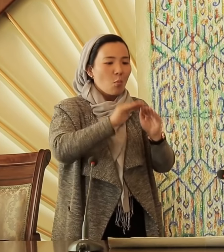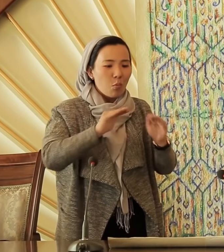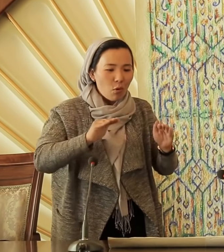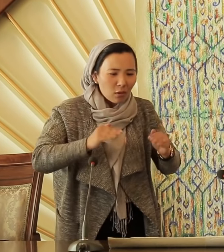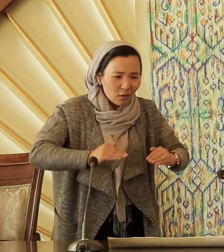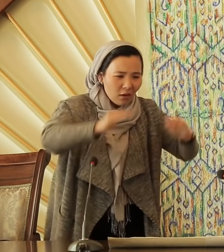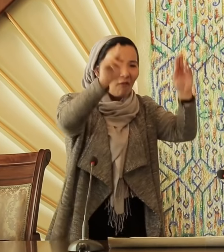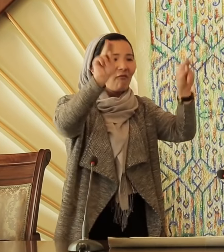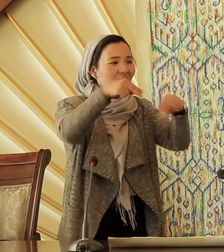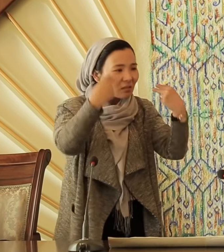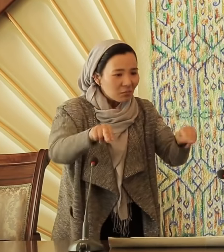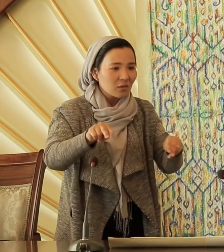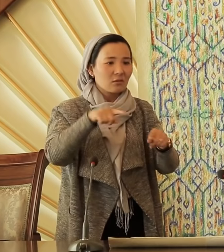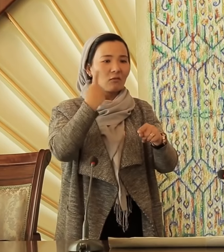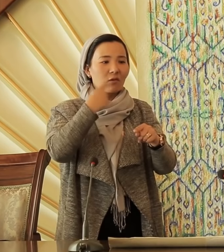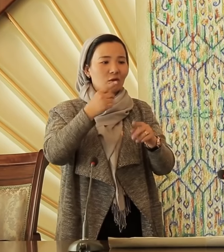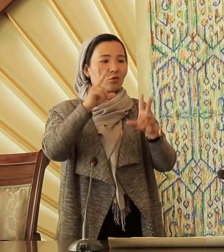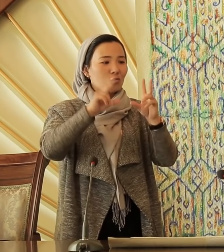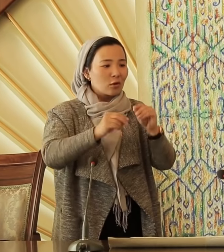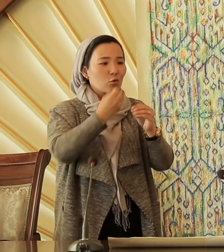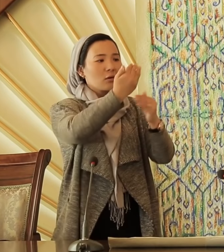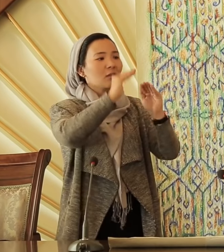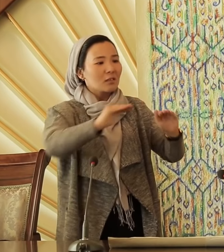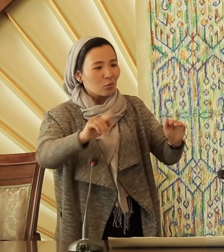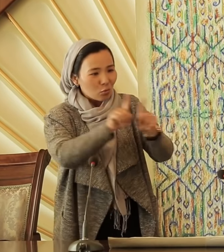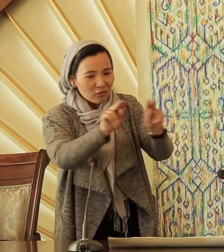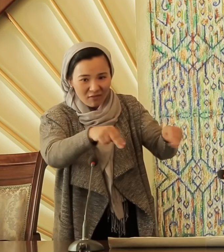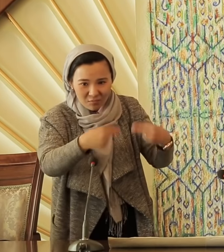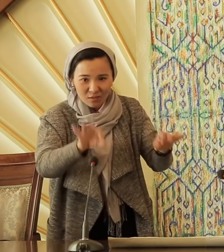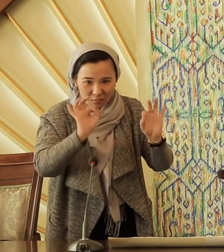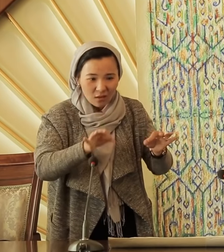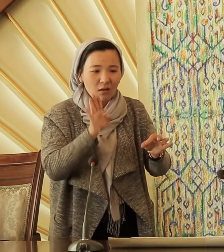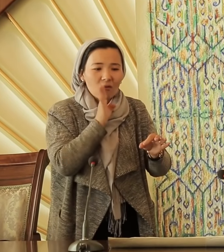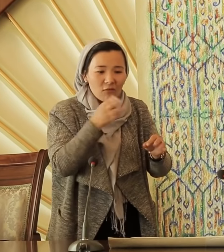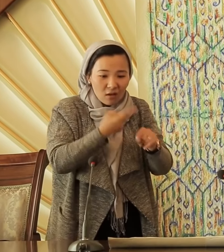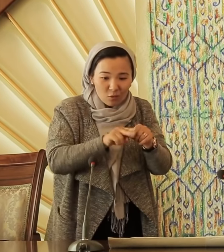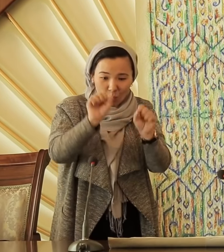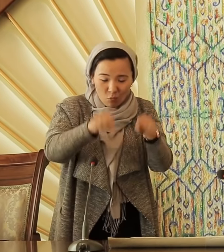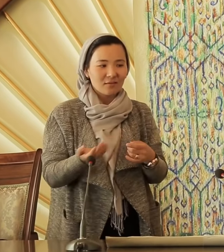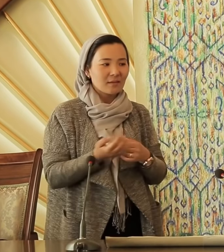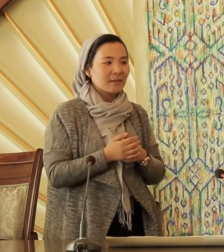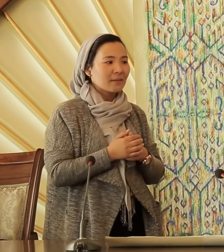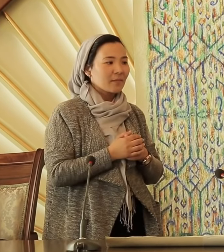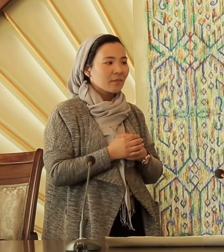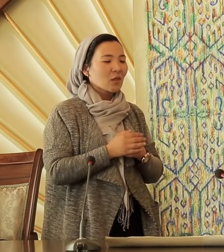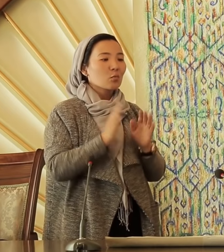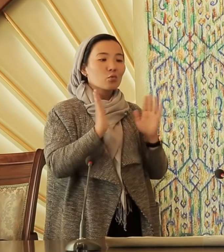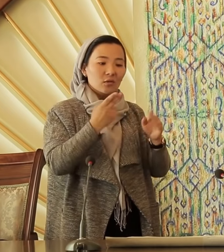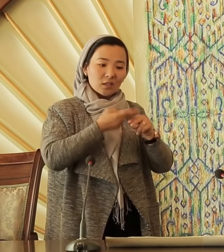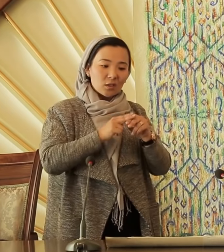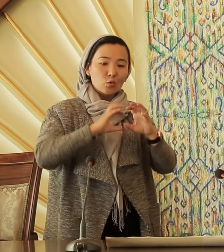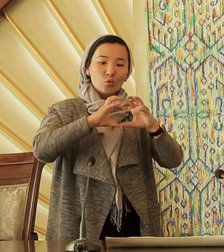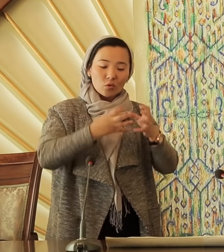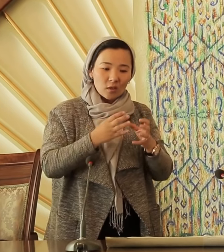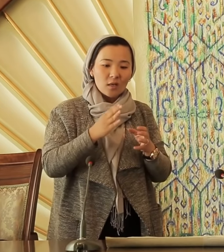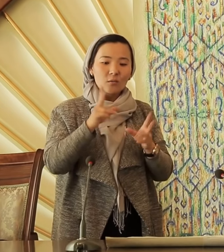uzra ko'tarib o'tilsin. Ham merosdan yana yarimiga haqli. Chunki dunyoga